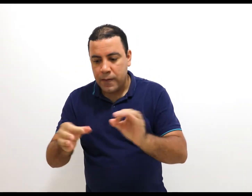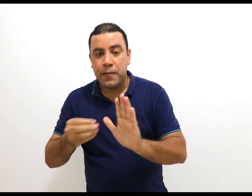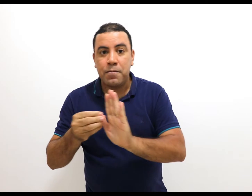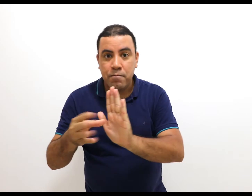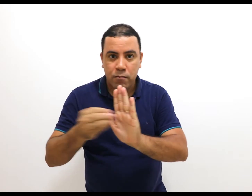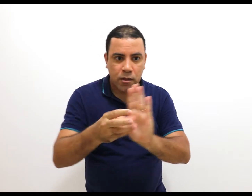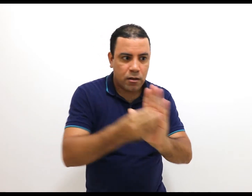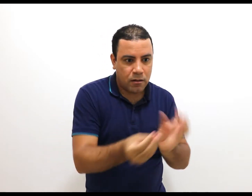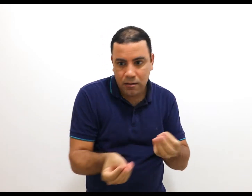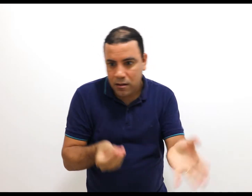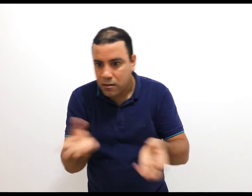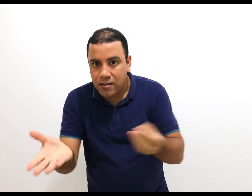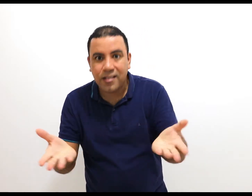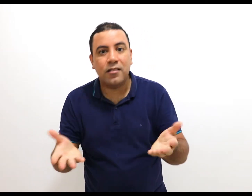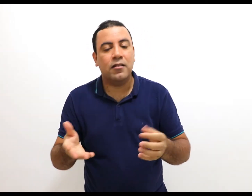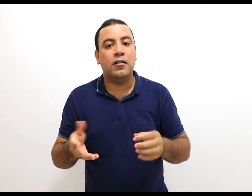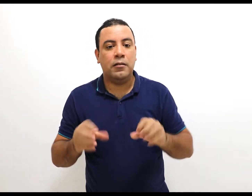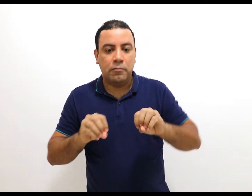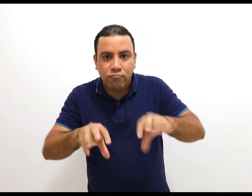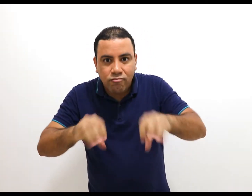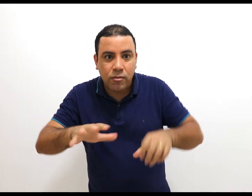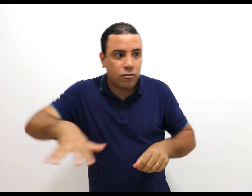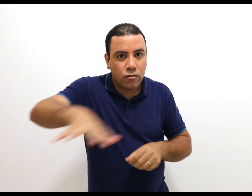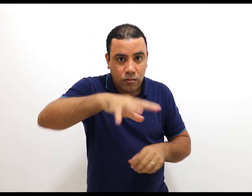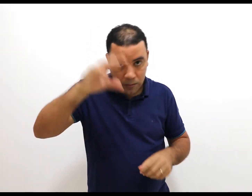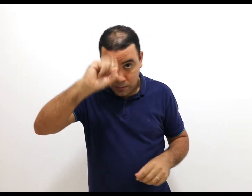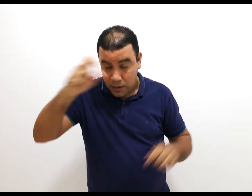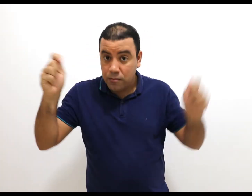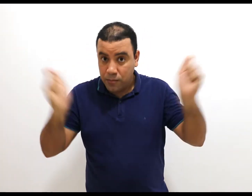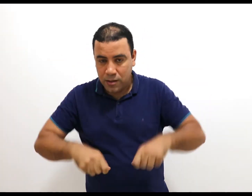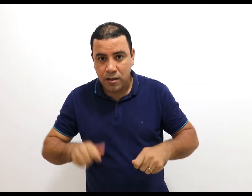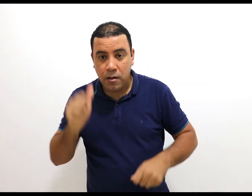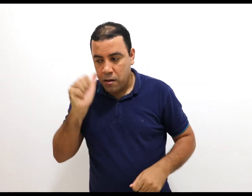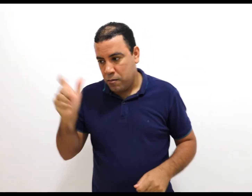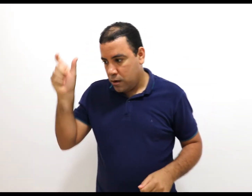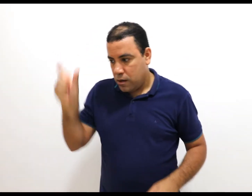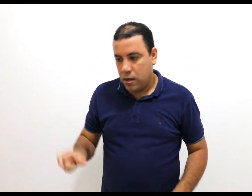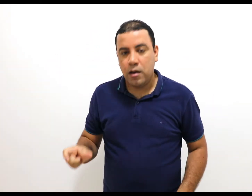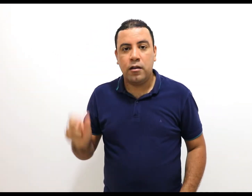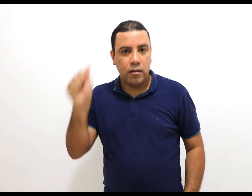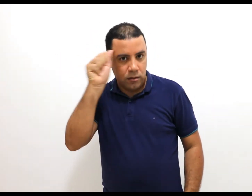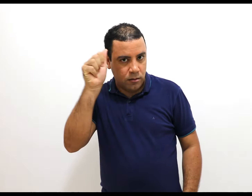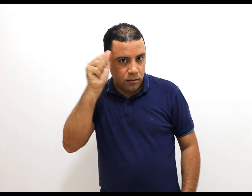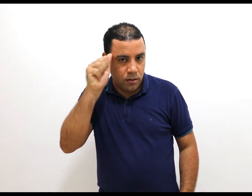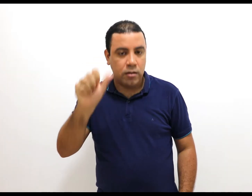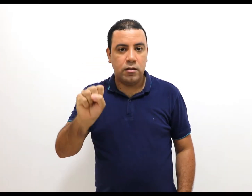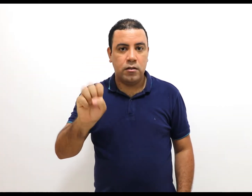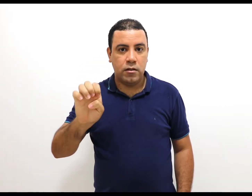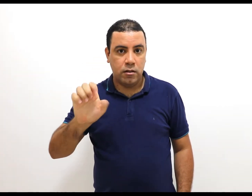disponibilizado. Sobre a relevância das mídias para a aprendizagem, a autora